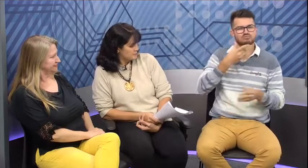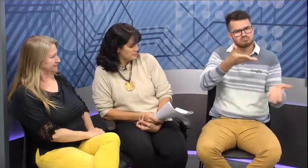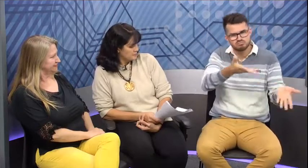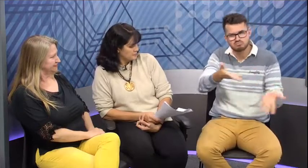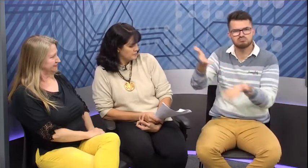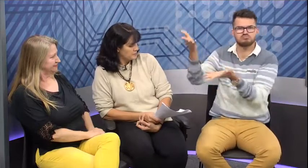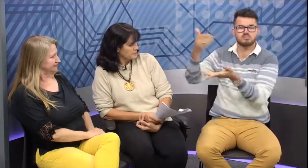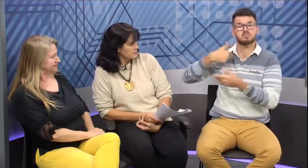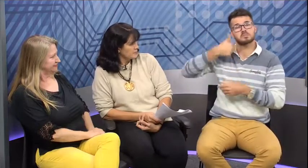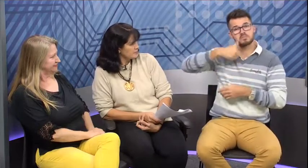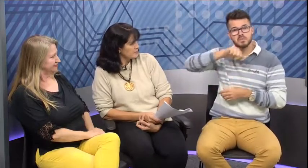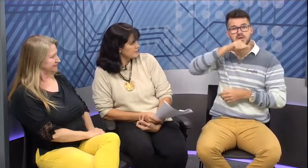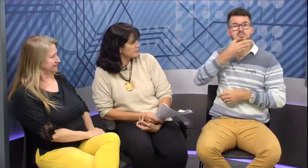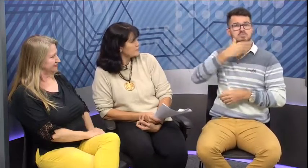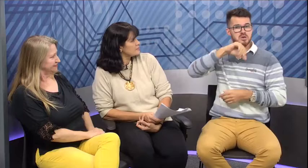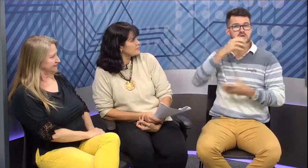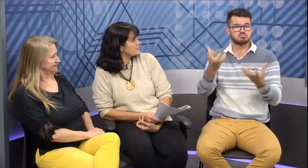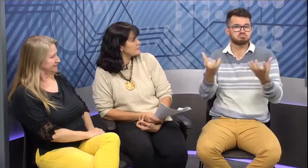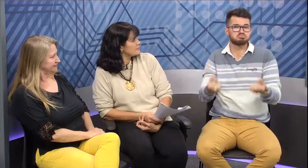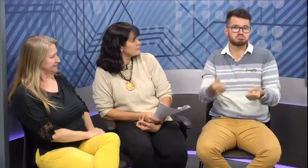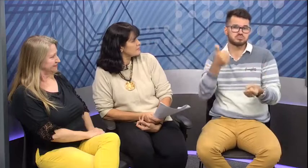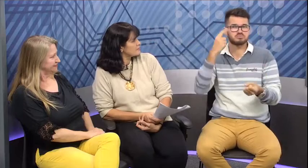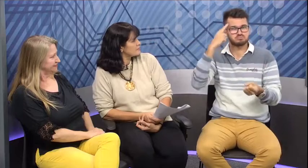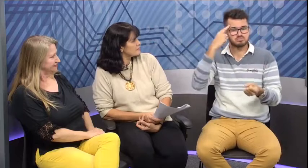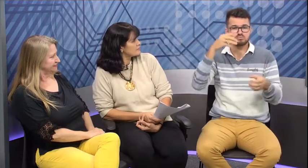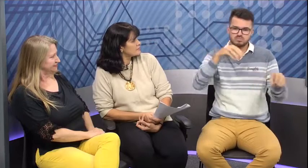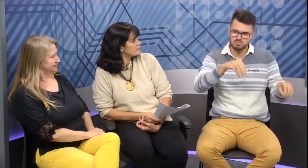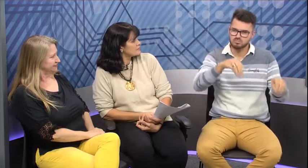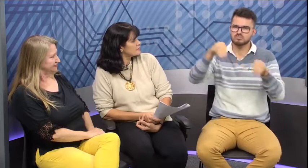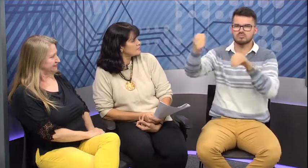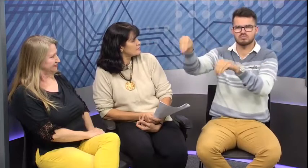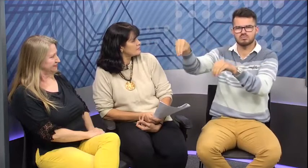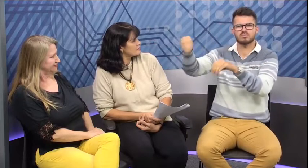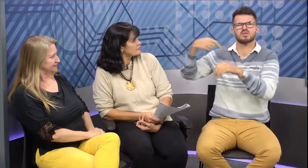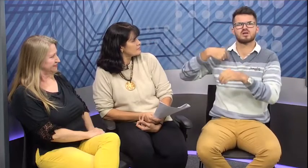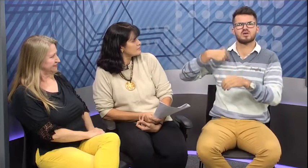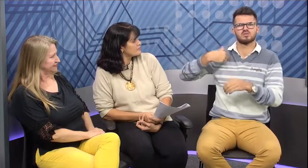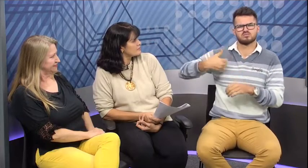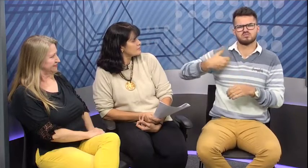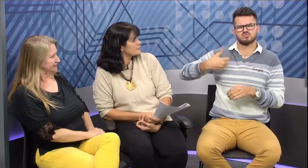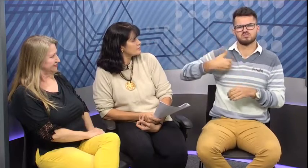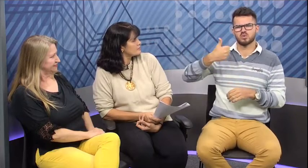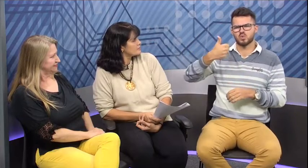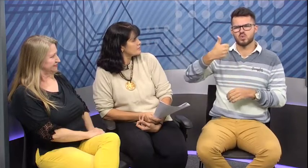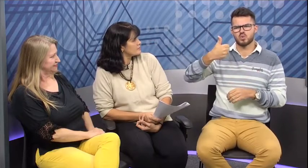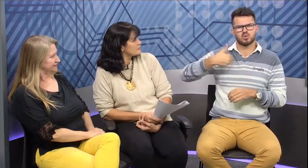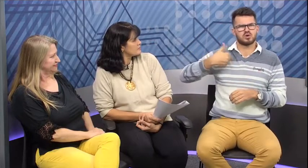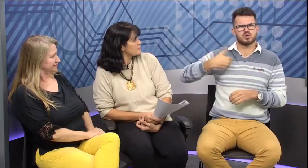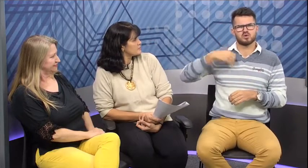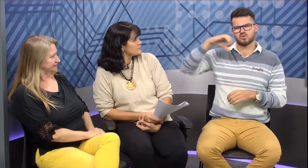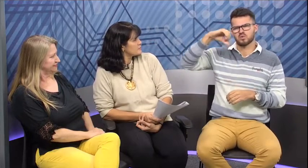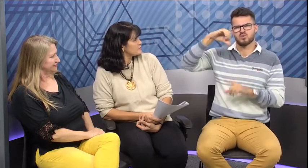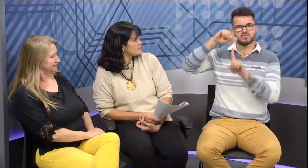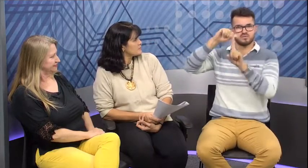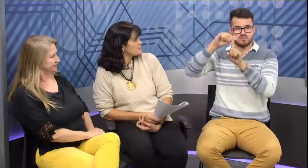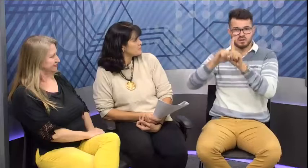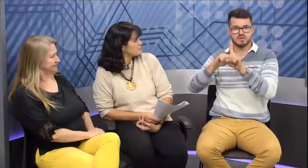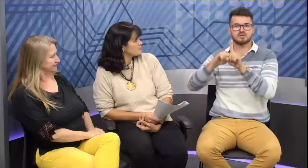né? Então é importante que ele vá e tenha contato. Aí meus pais aceitaram me levar para a escola e eu cheguei na escola, eu estava com 1